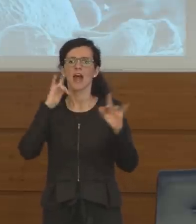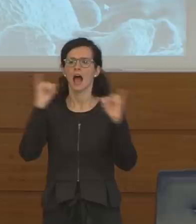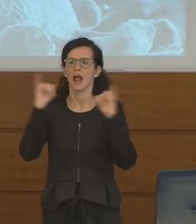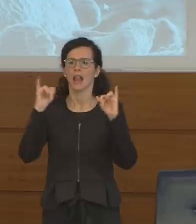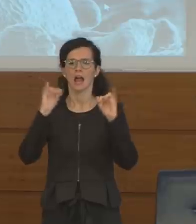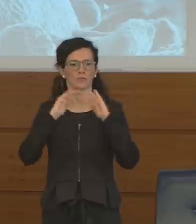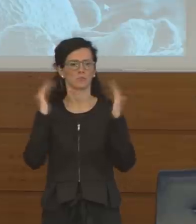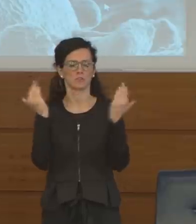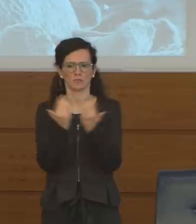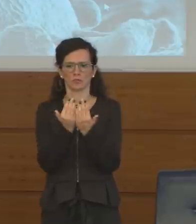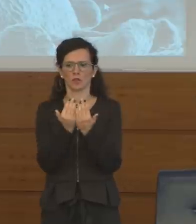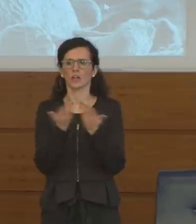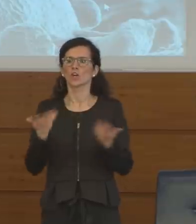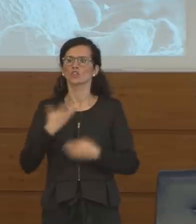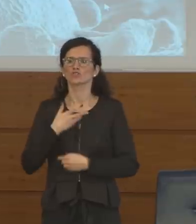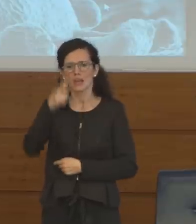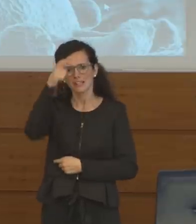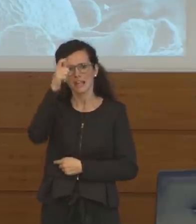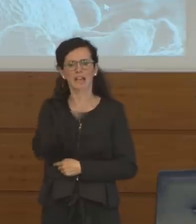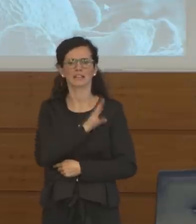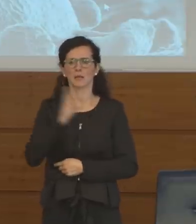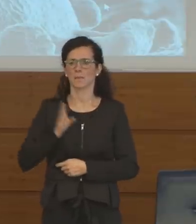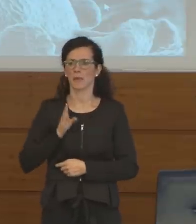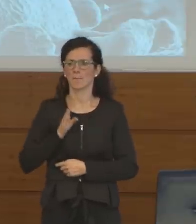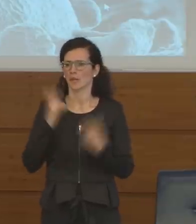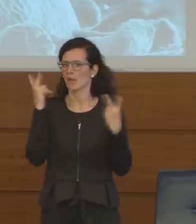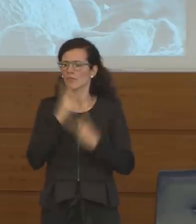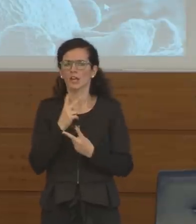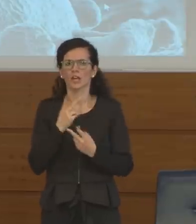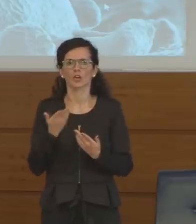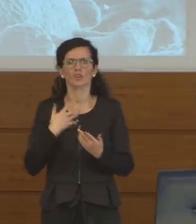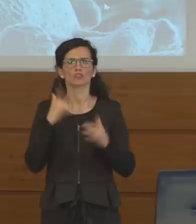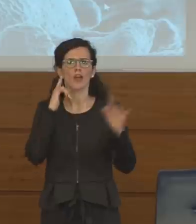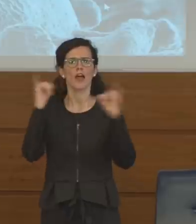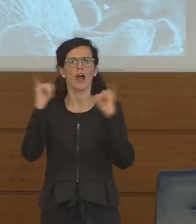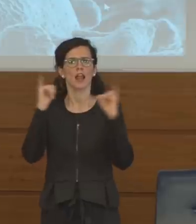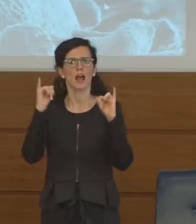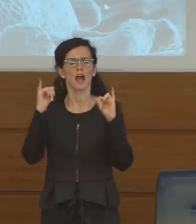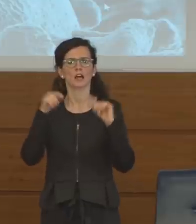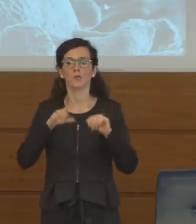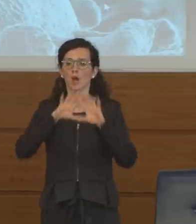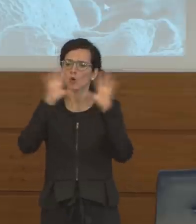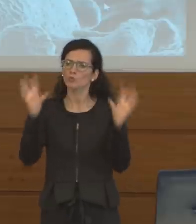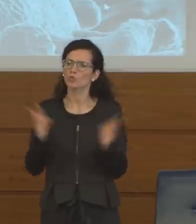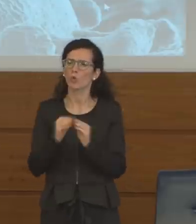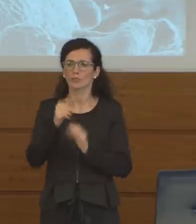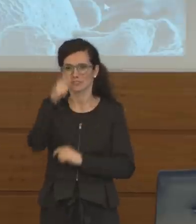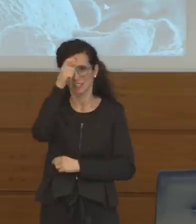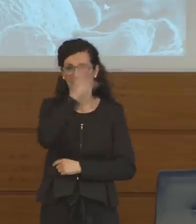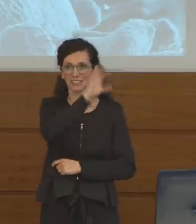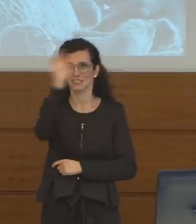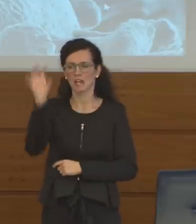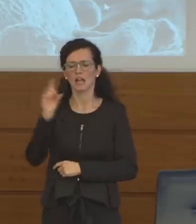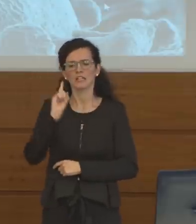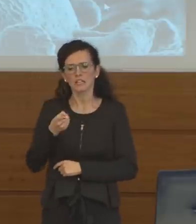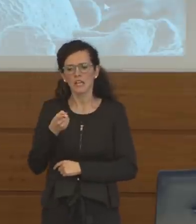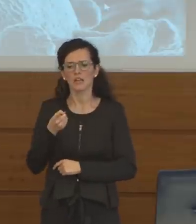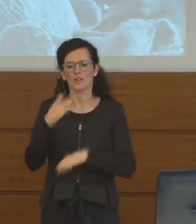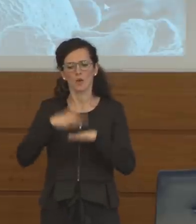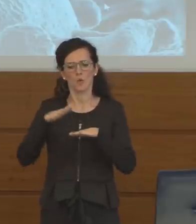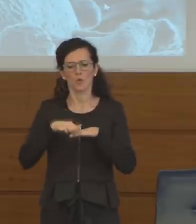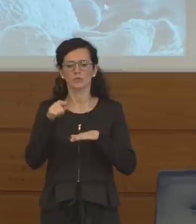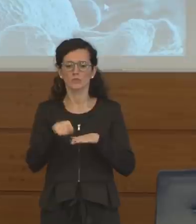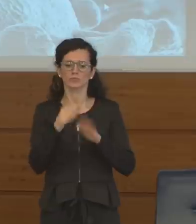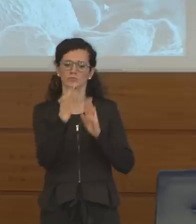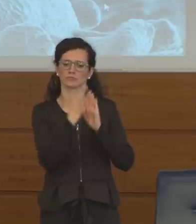membri, perché l'OMS ha soltanto un allarme, diciamo, ha soltanto una moral suasion, tutti i Paesi devono adottare quelle che sono le misure